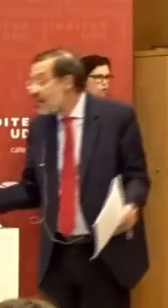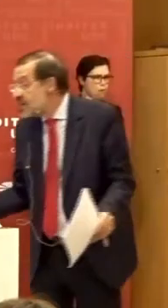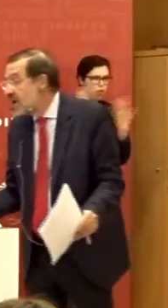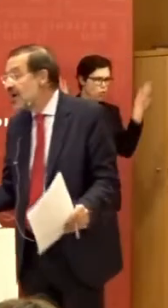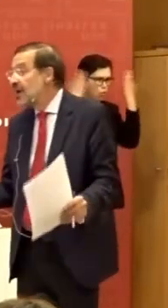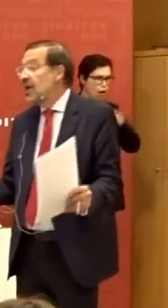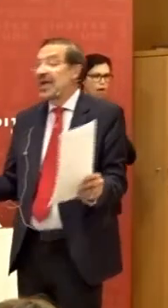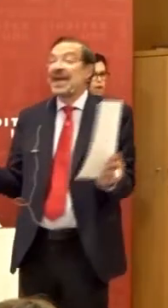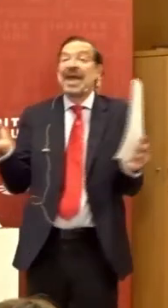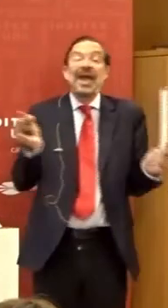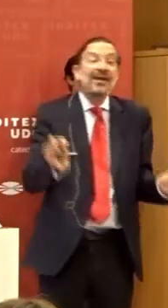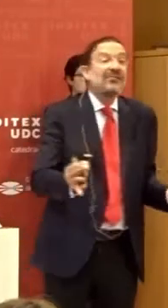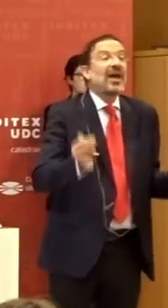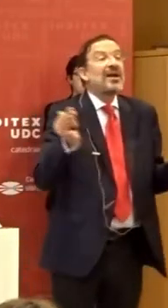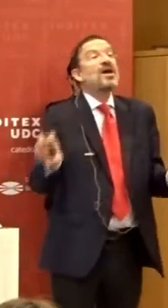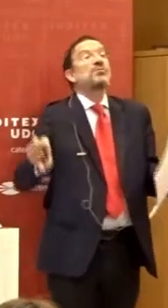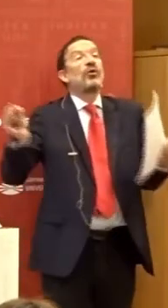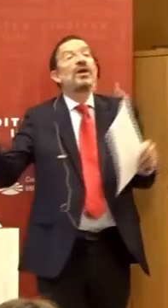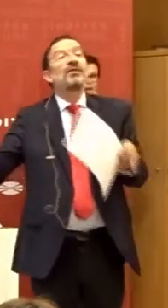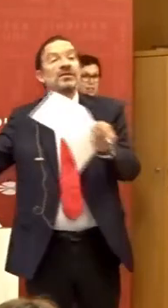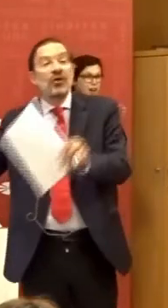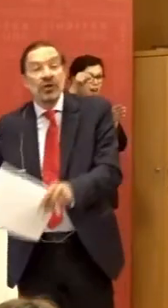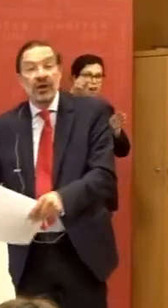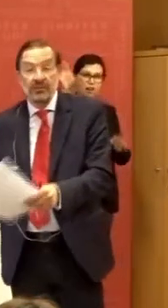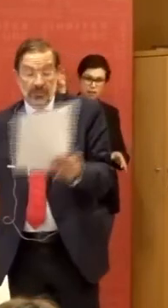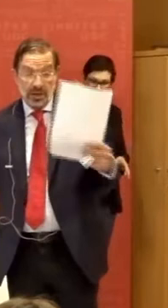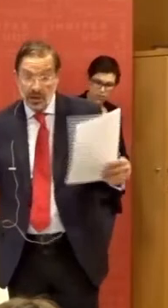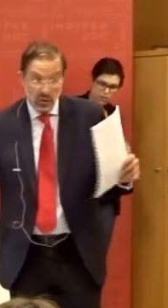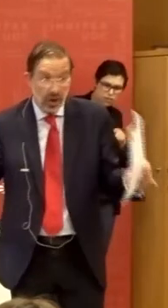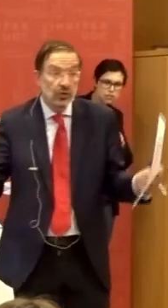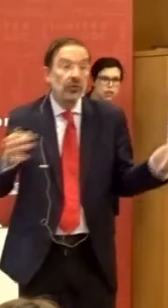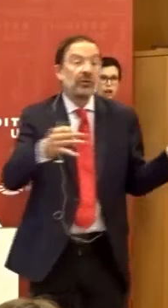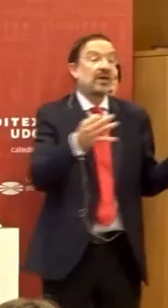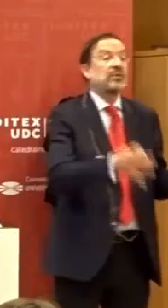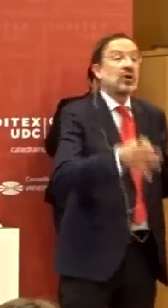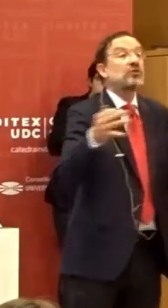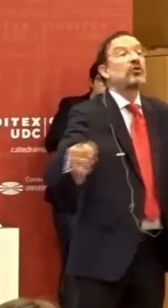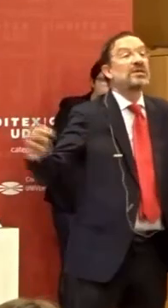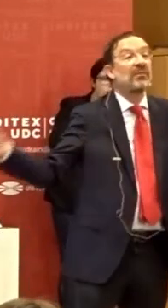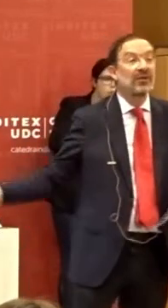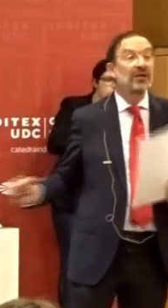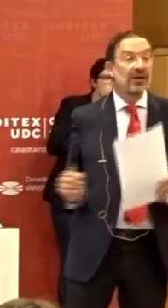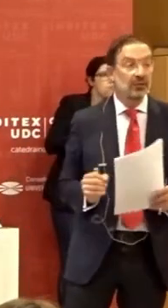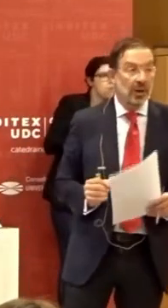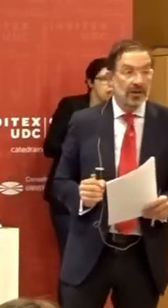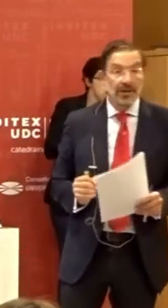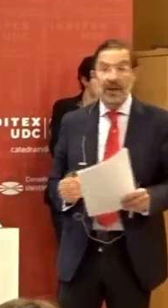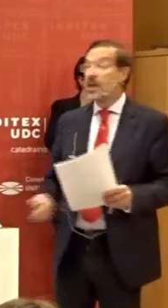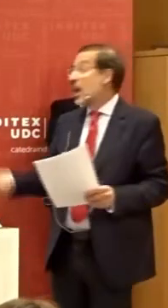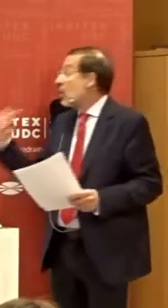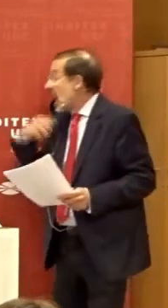no sabían qué tareas podían desarrollar, en concreto, las personas con discapacidad